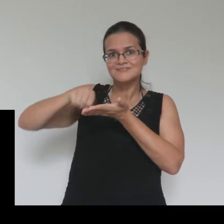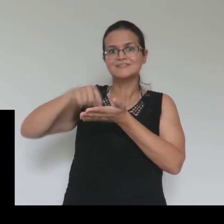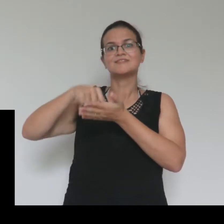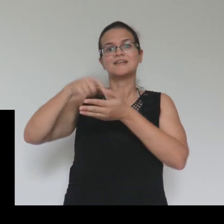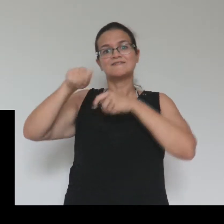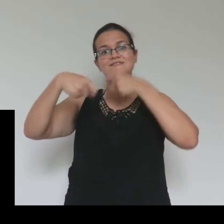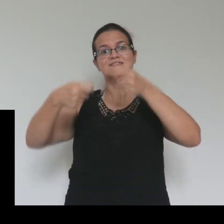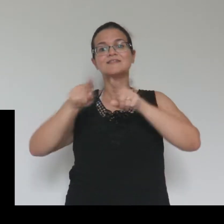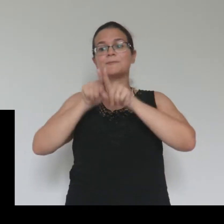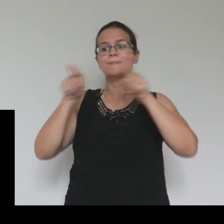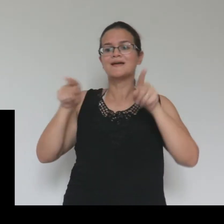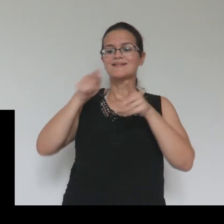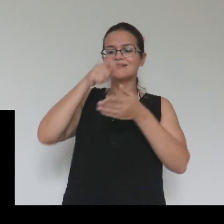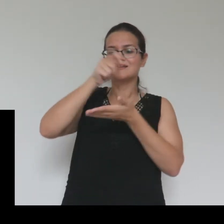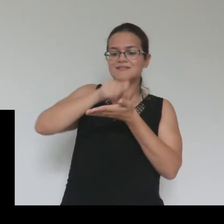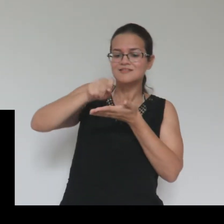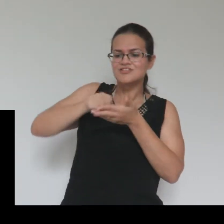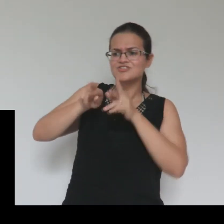eu não tenho